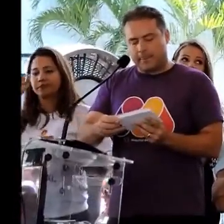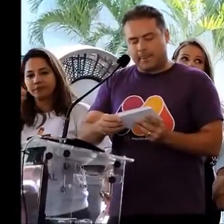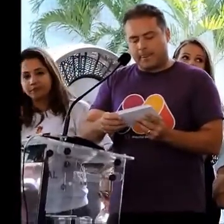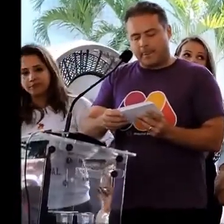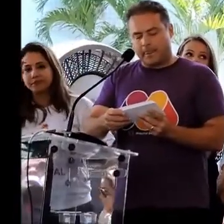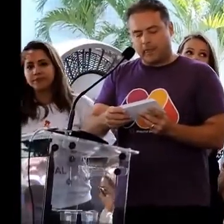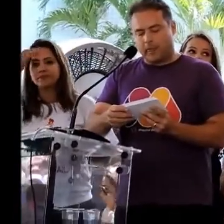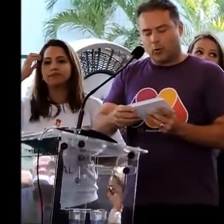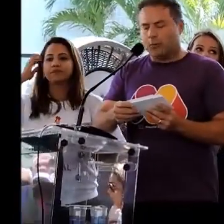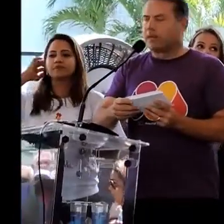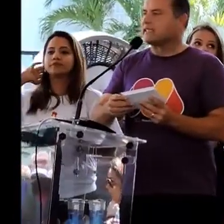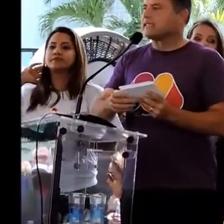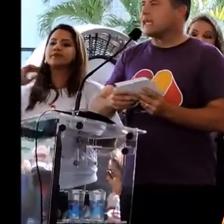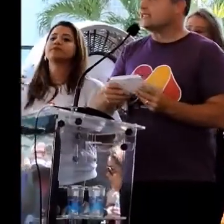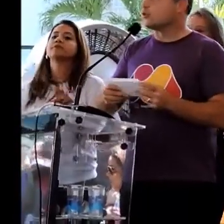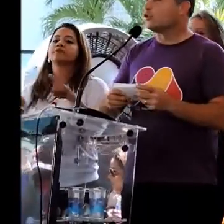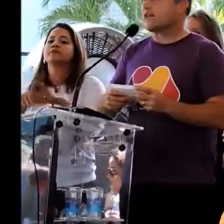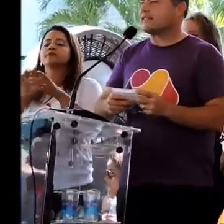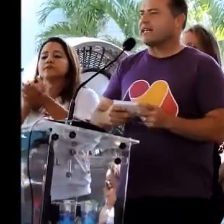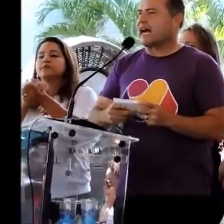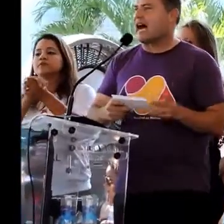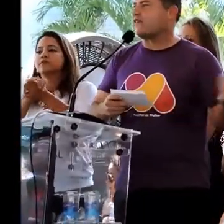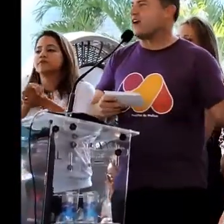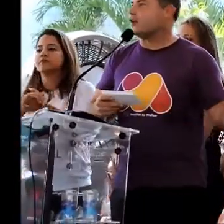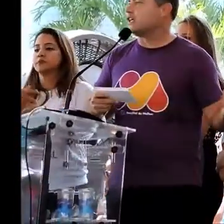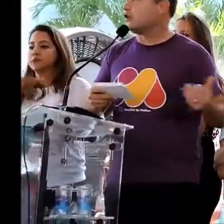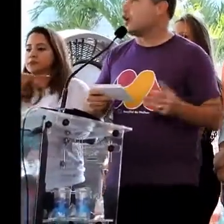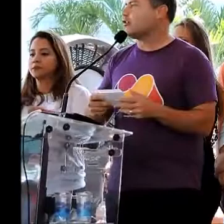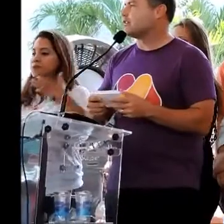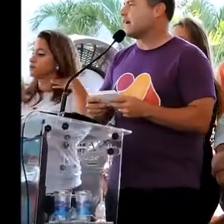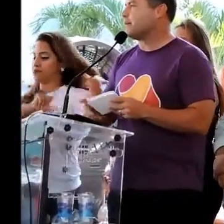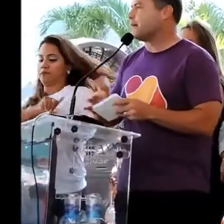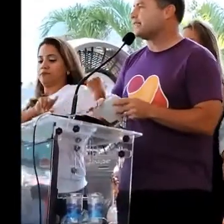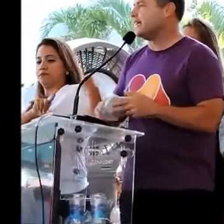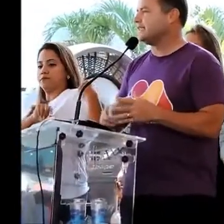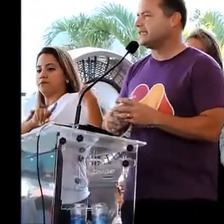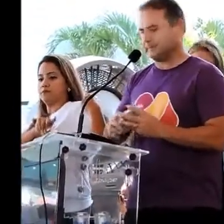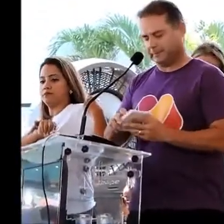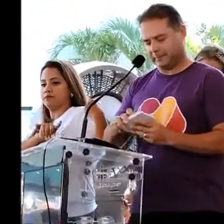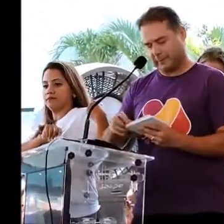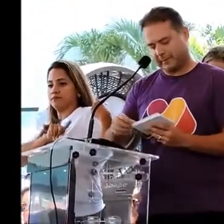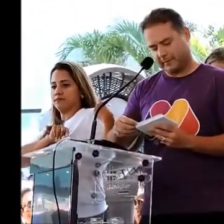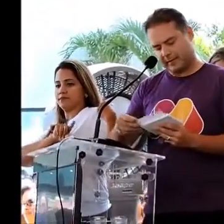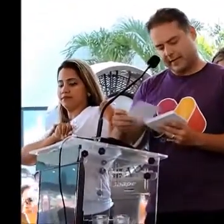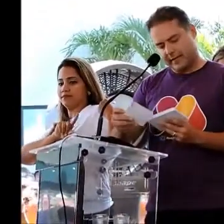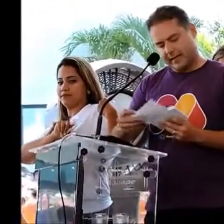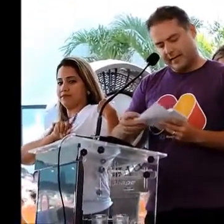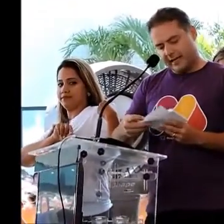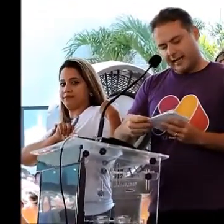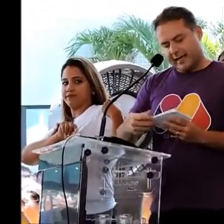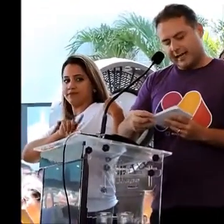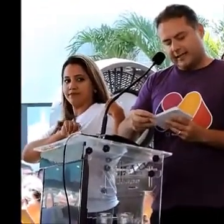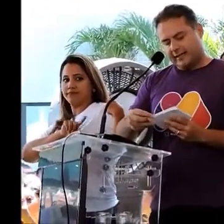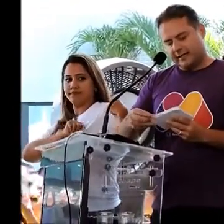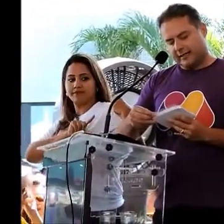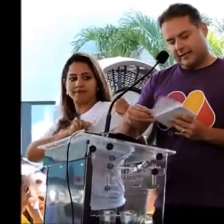saudar o presidente do CSA, Rafael Tenório, que está aqui presente,